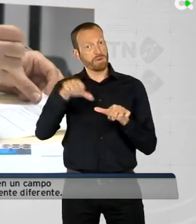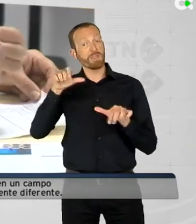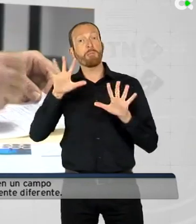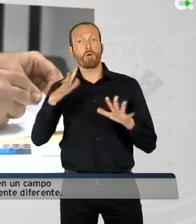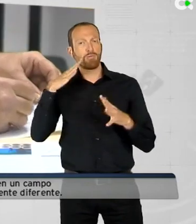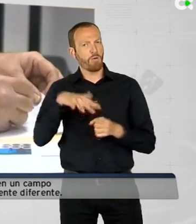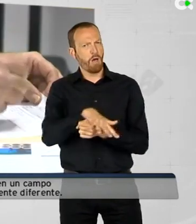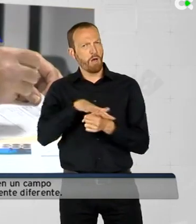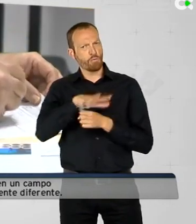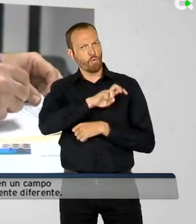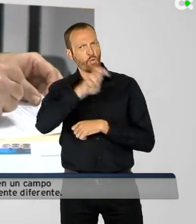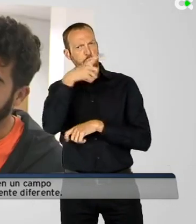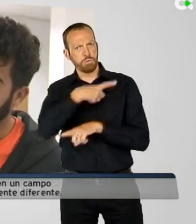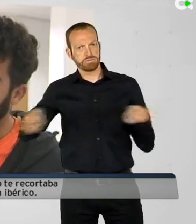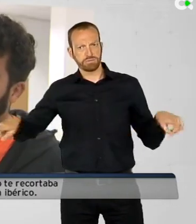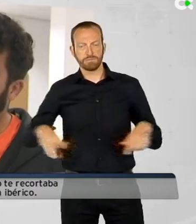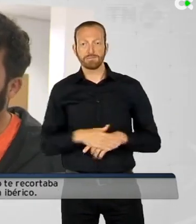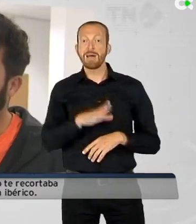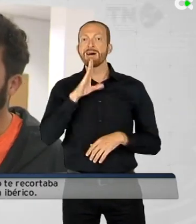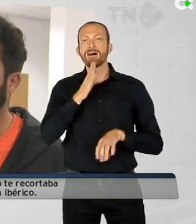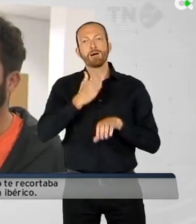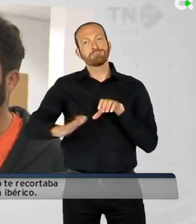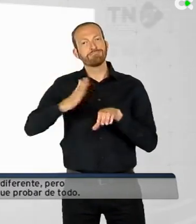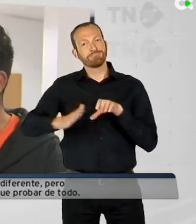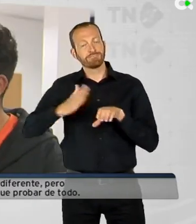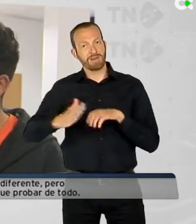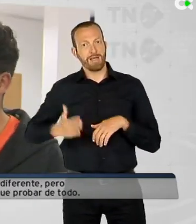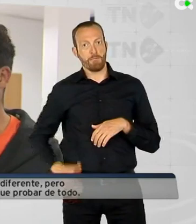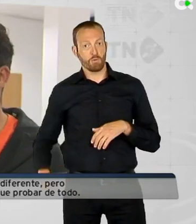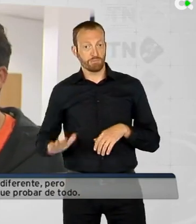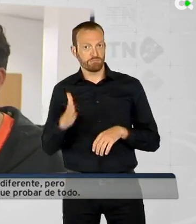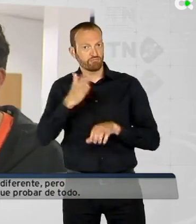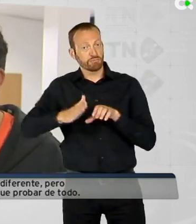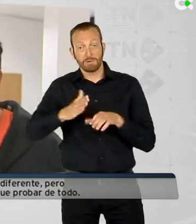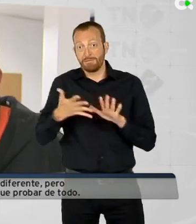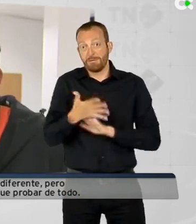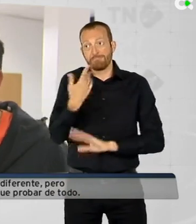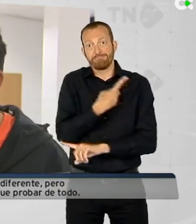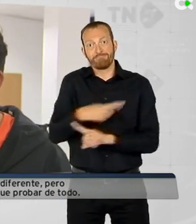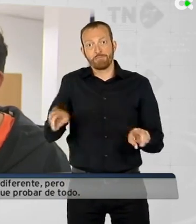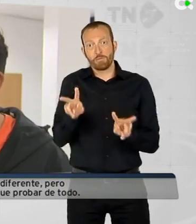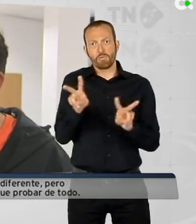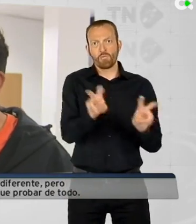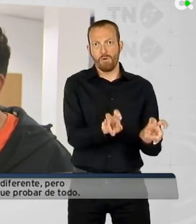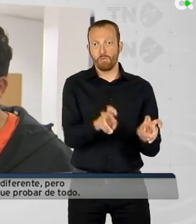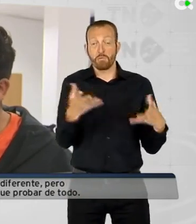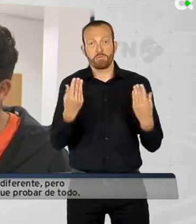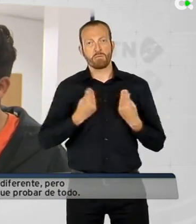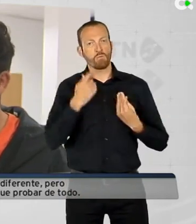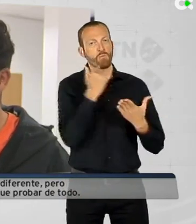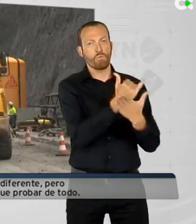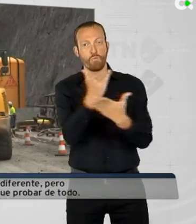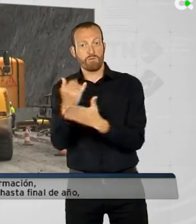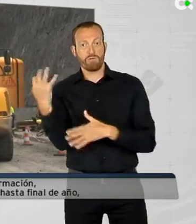aunque en un campo completamente diferente. Era charcutero y cortado de jamón ibérico. Totalmente diferente. Pero bueno, en la vida hay que probar de